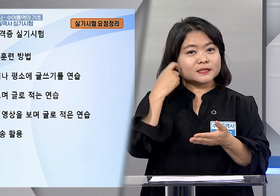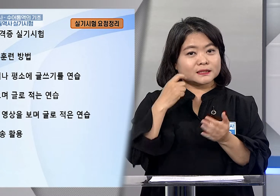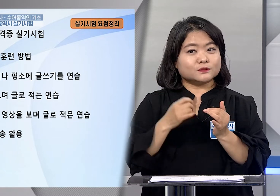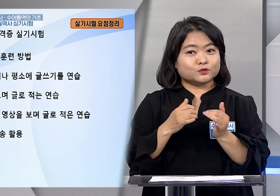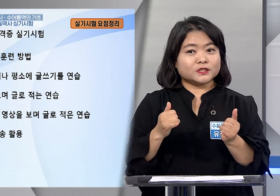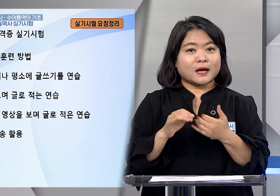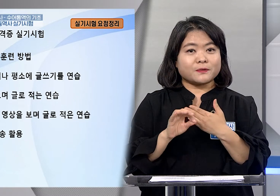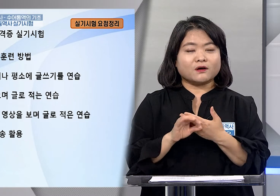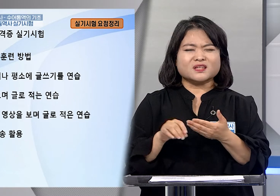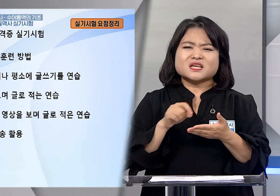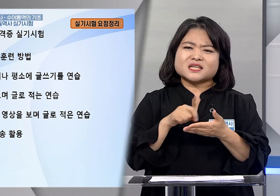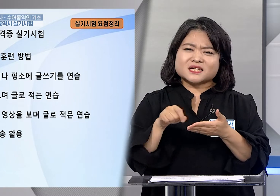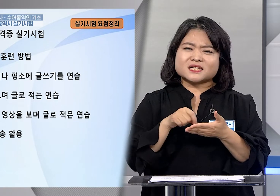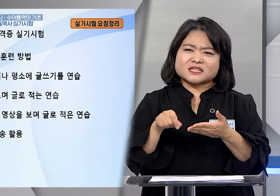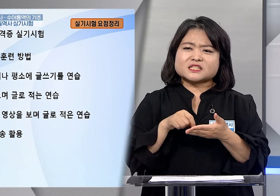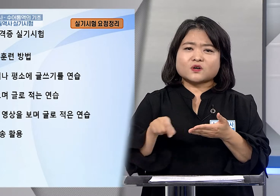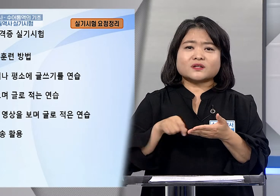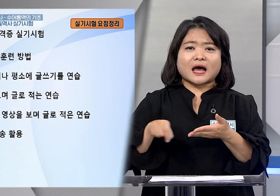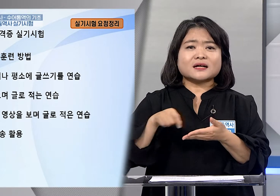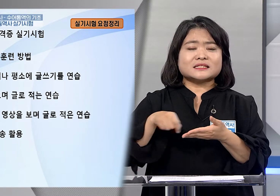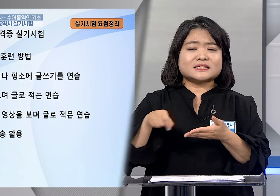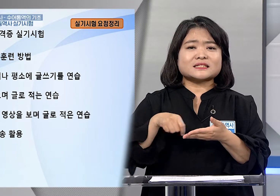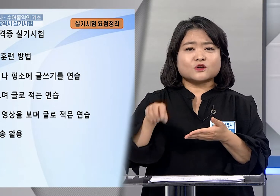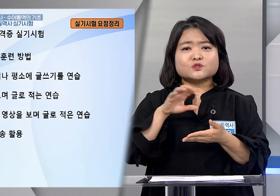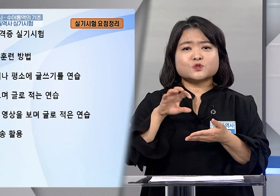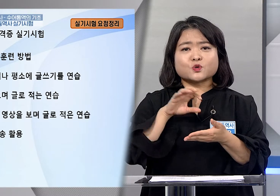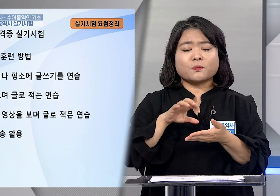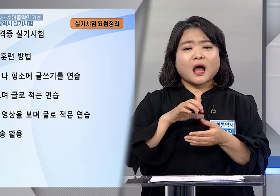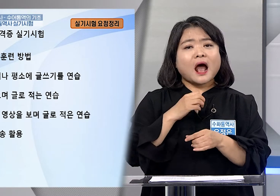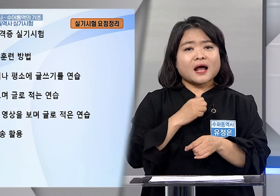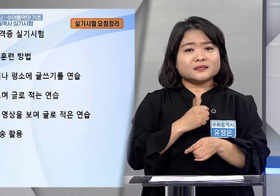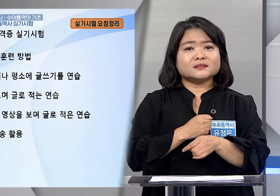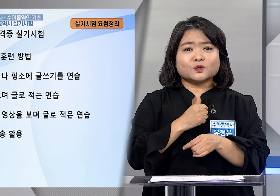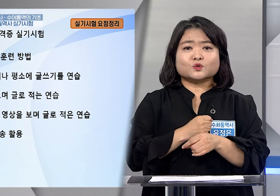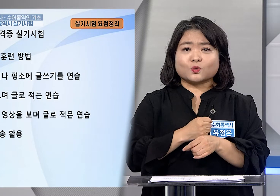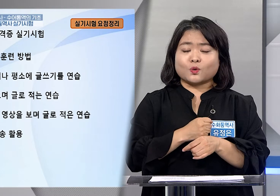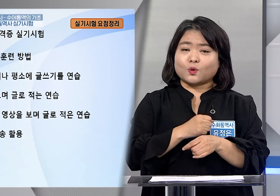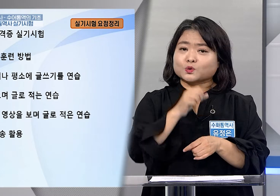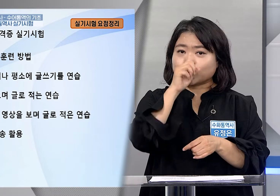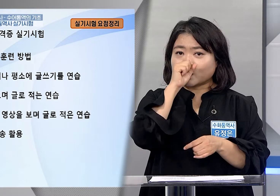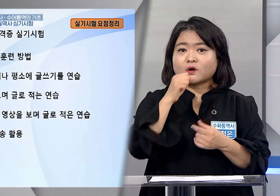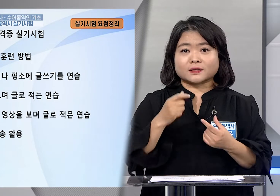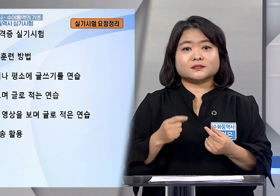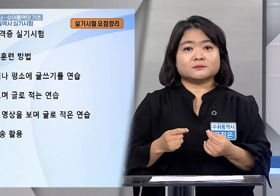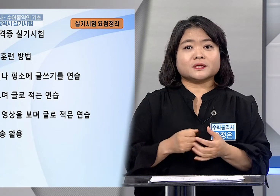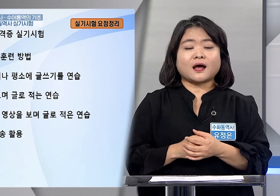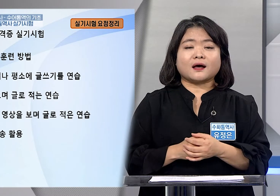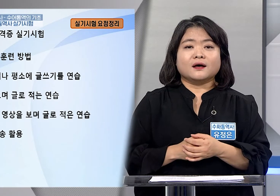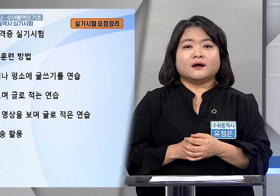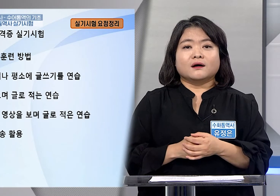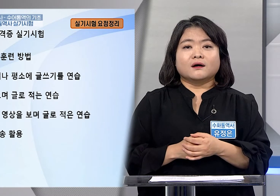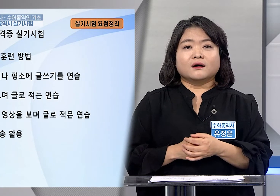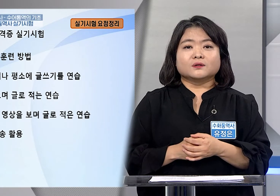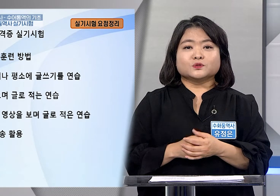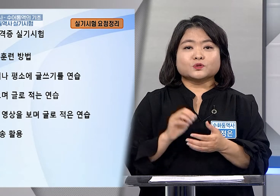느끼시는 분이라면 일기를 쓰거나 글쓰기 연습을 좀 하시는 것도 좋을 것 같습니다. 요즘